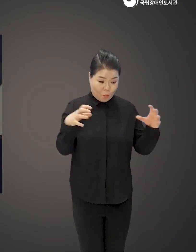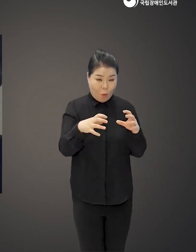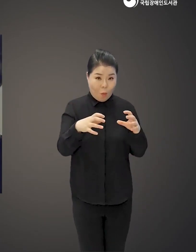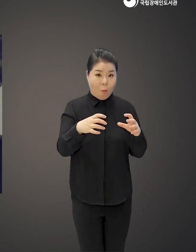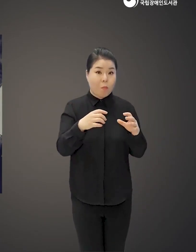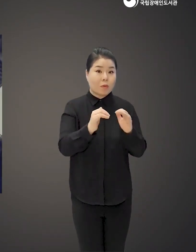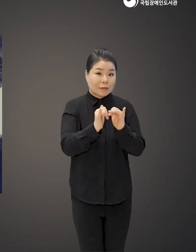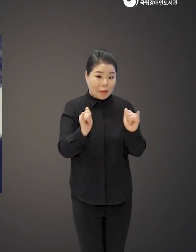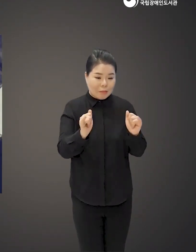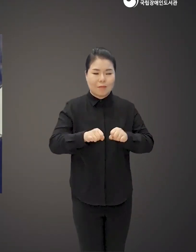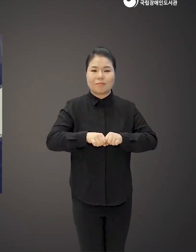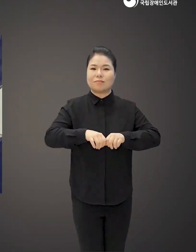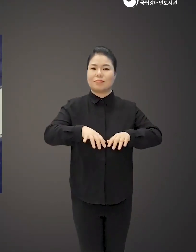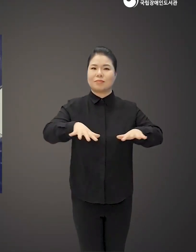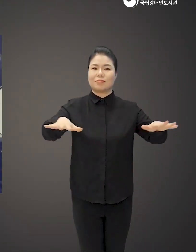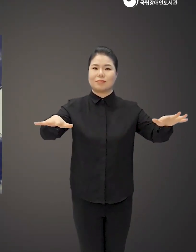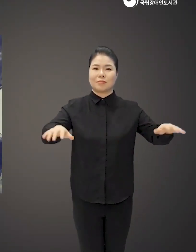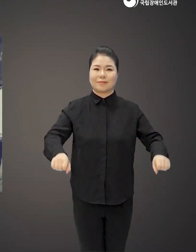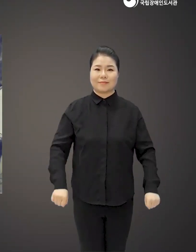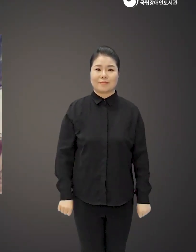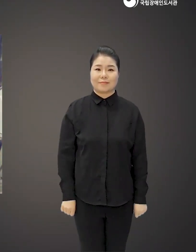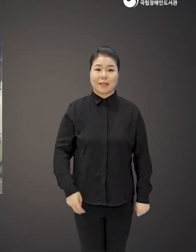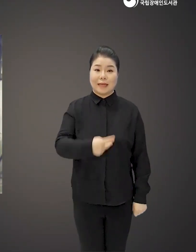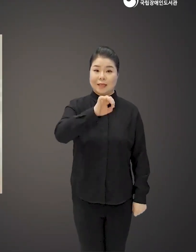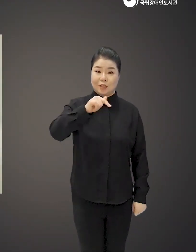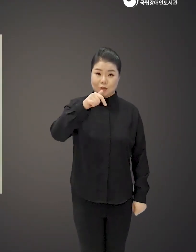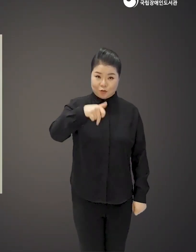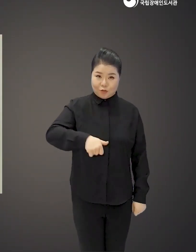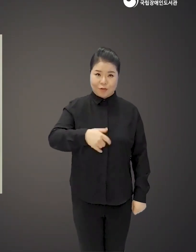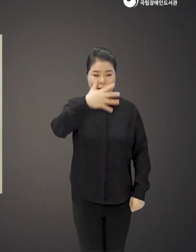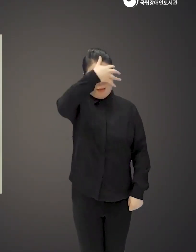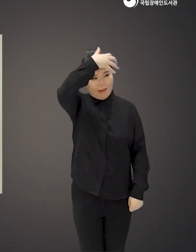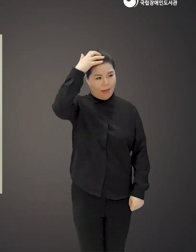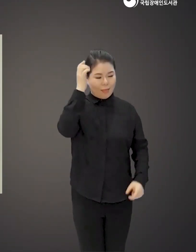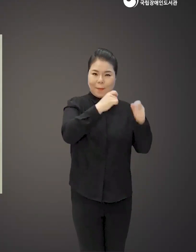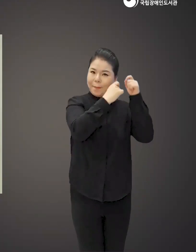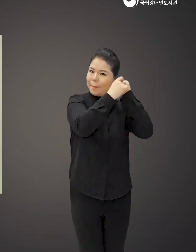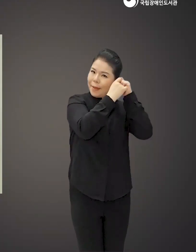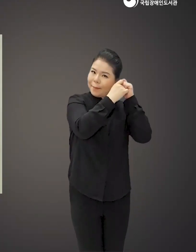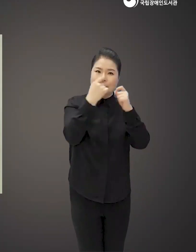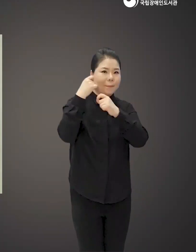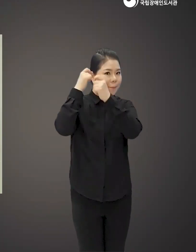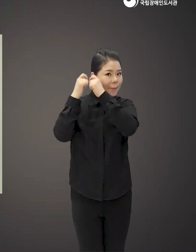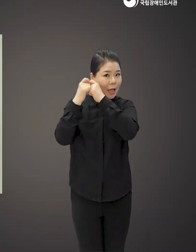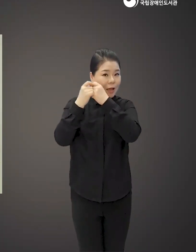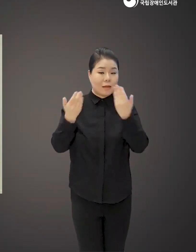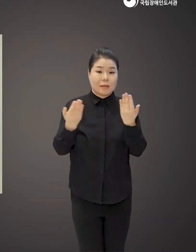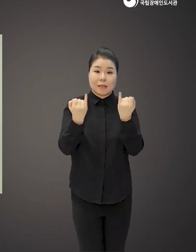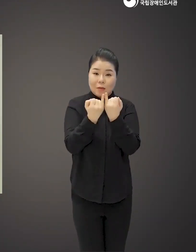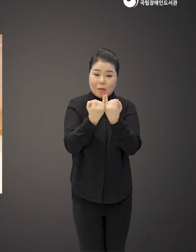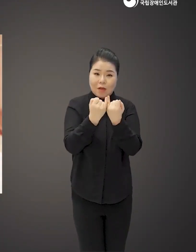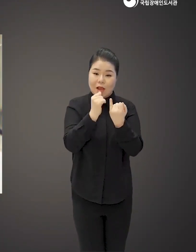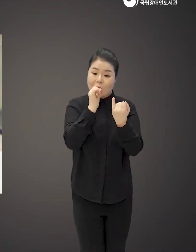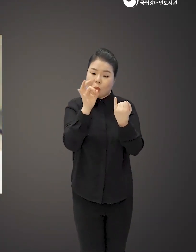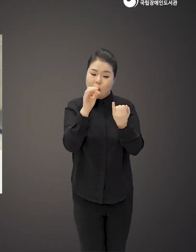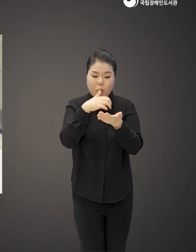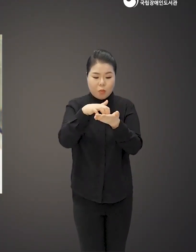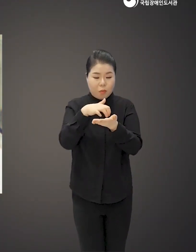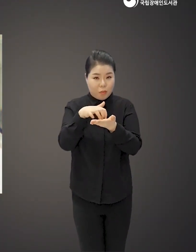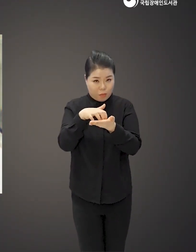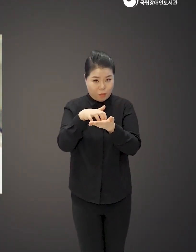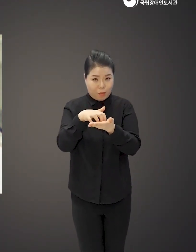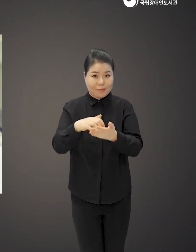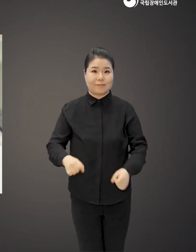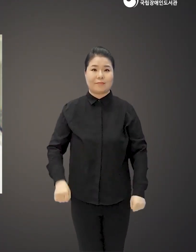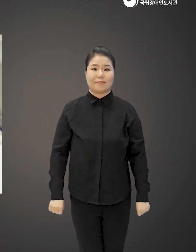루스 에그하우스에 모였던 사람들이 흩어졌다. 라인쿡은 헤어네트의 고리를 잠갔고 종업원 여자는 테이블